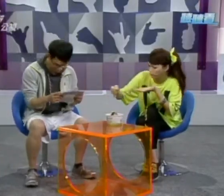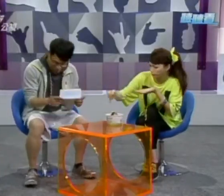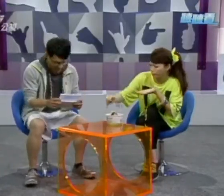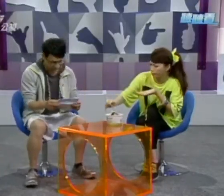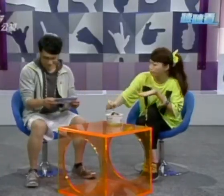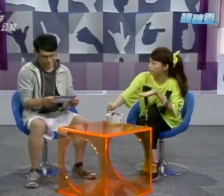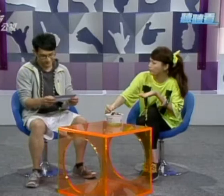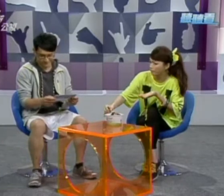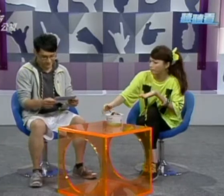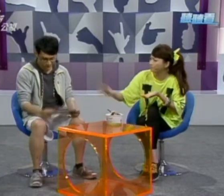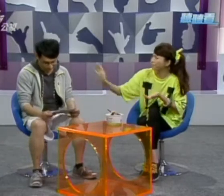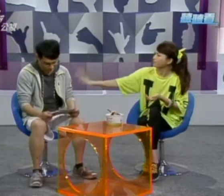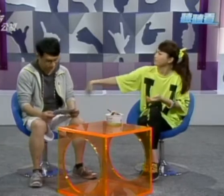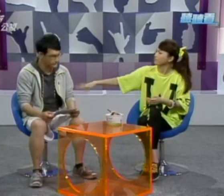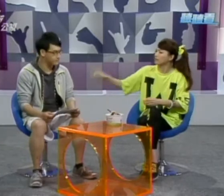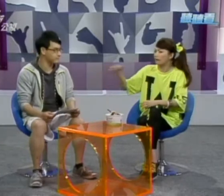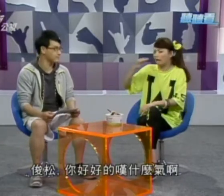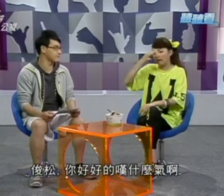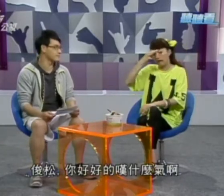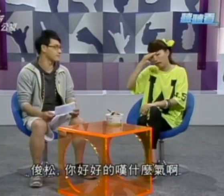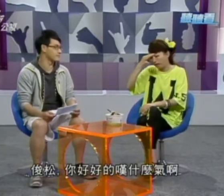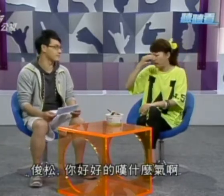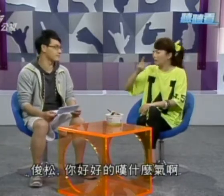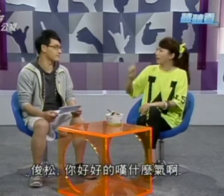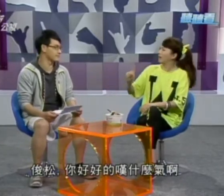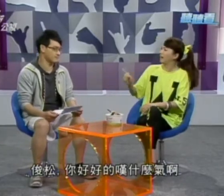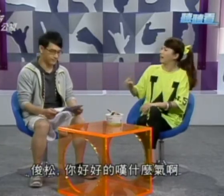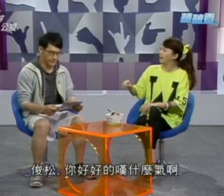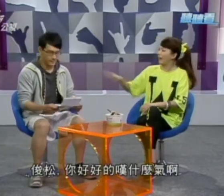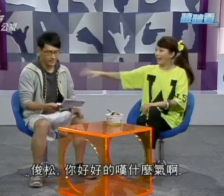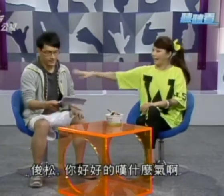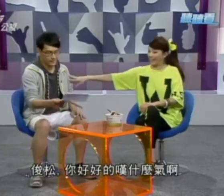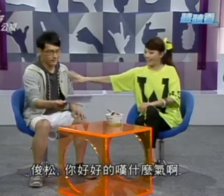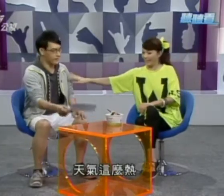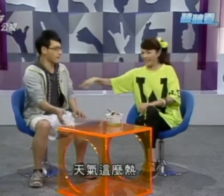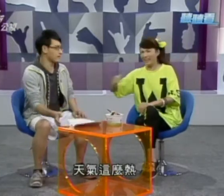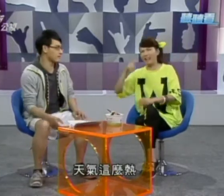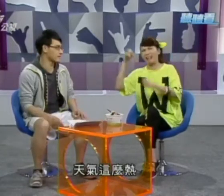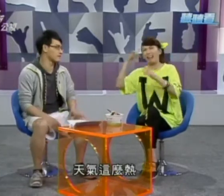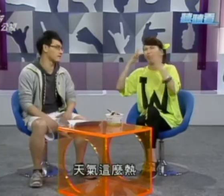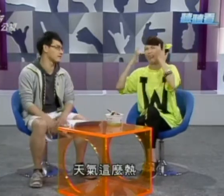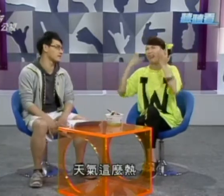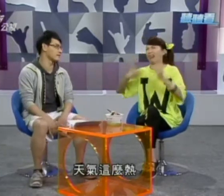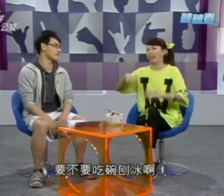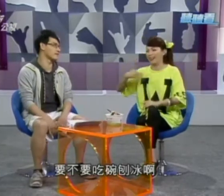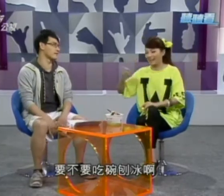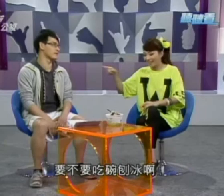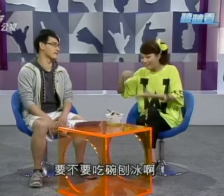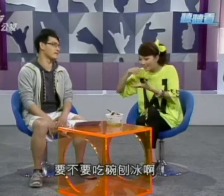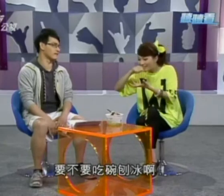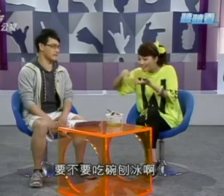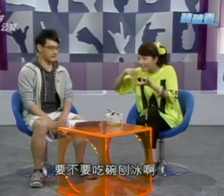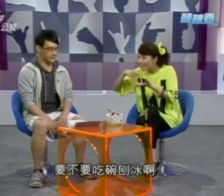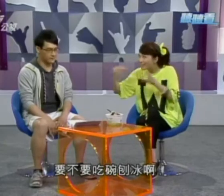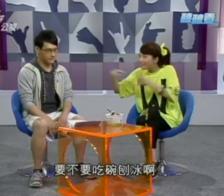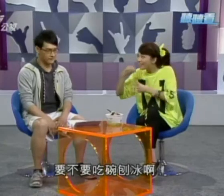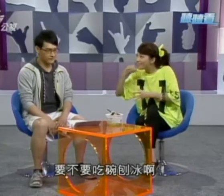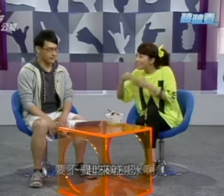了。俊松，你好好的叹什么气啊？哎，天气这么热，要不要吃碗刨冰啊？啊，一起来